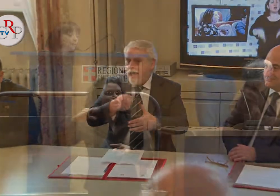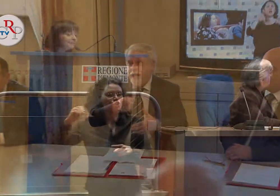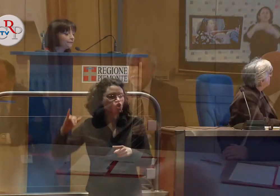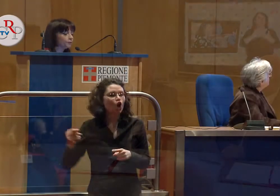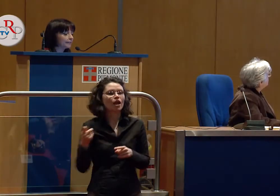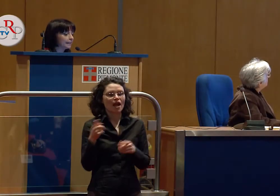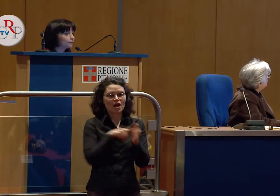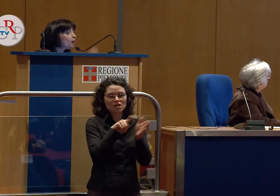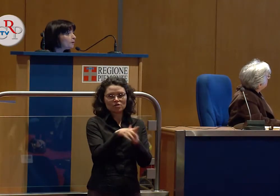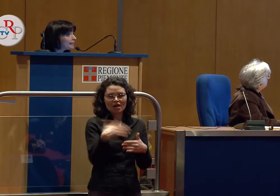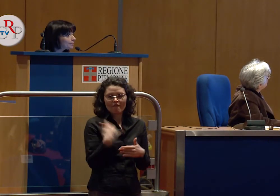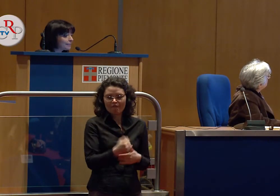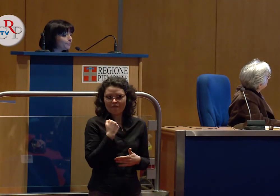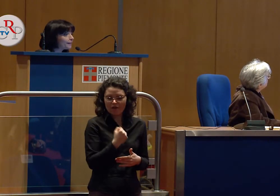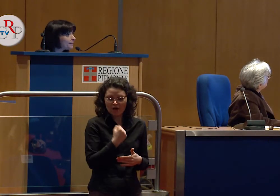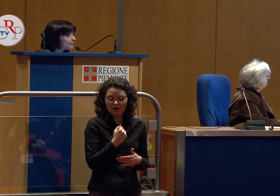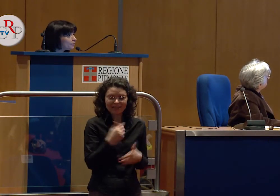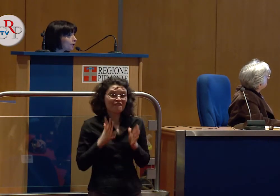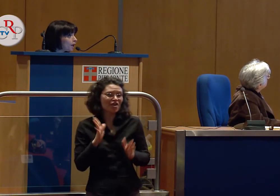un termine non appropriato, voce anche a chi non ce l'ha.